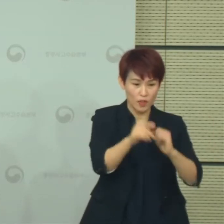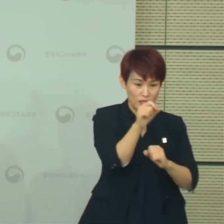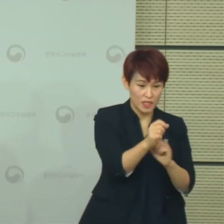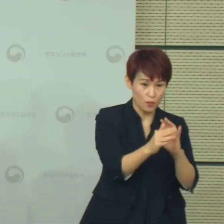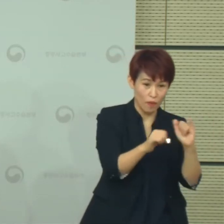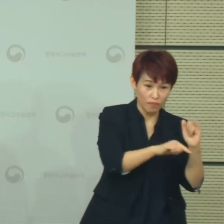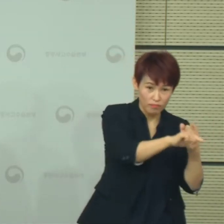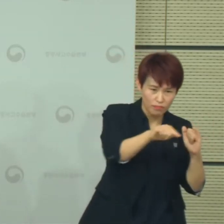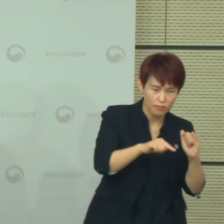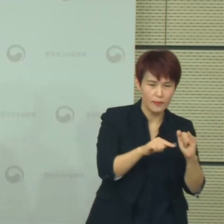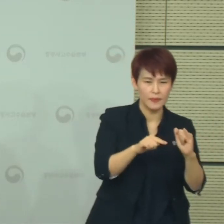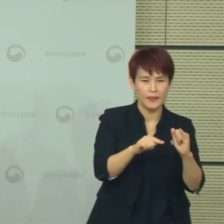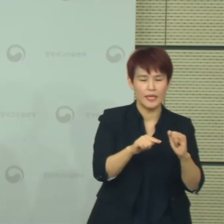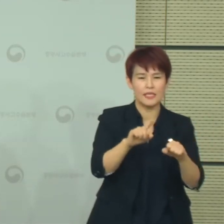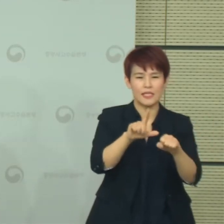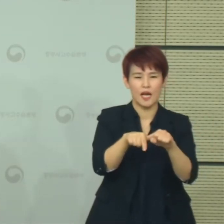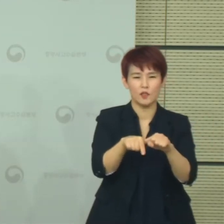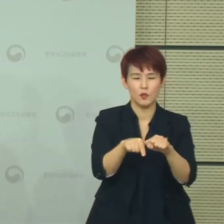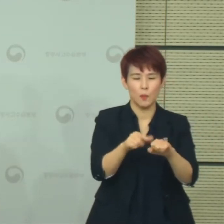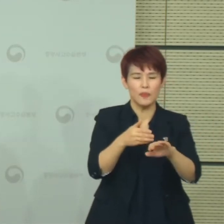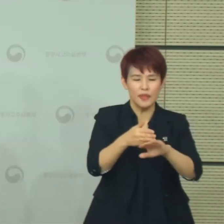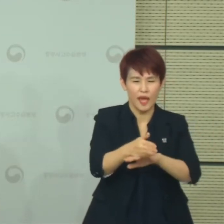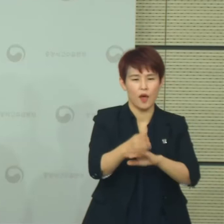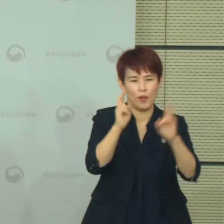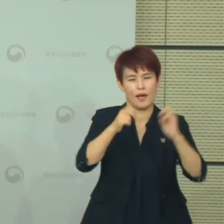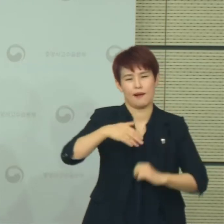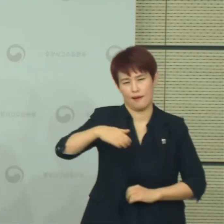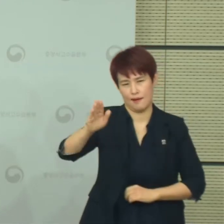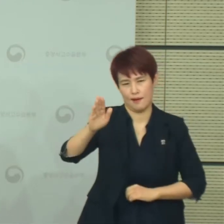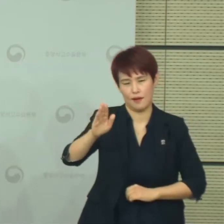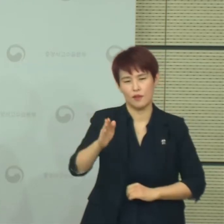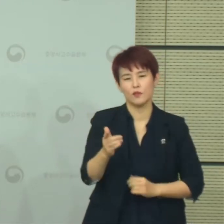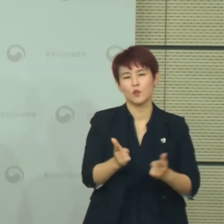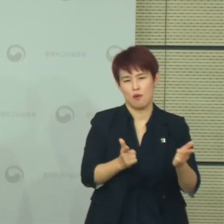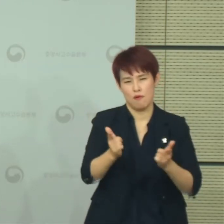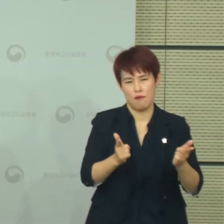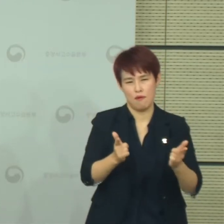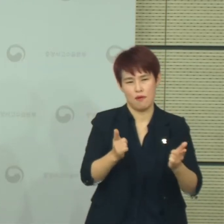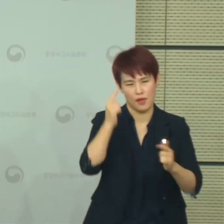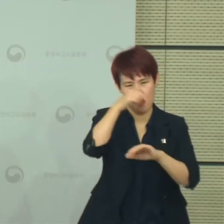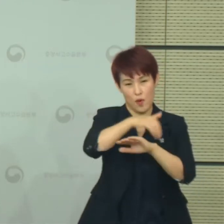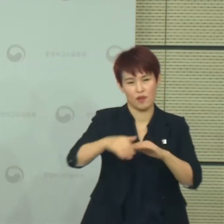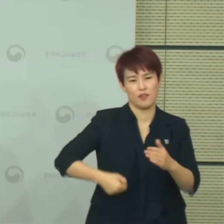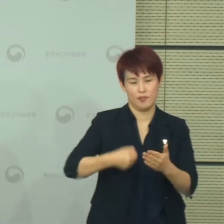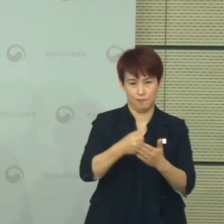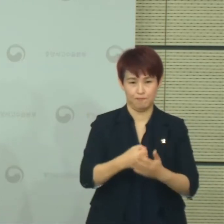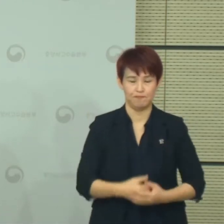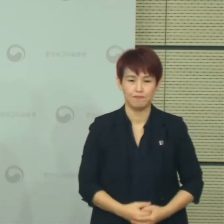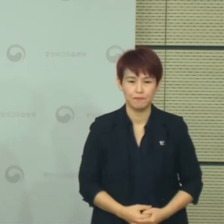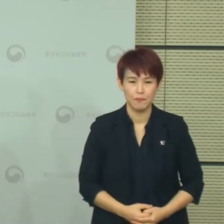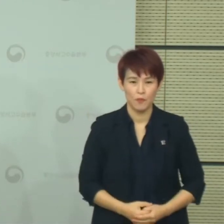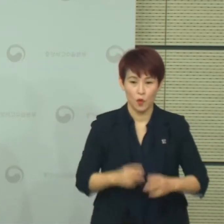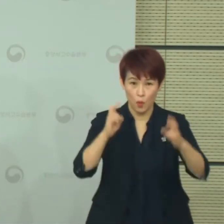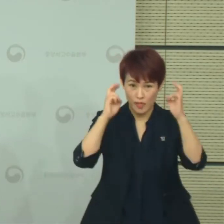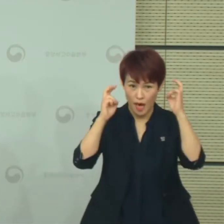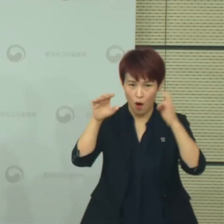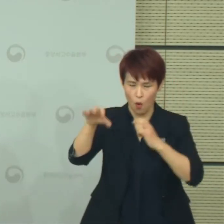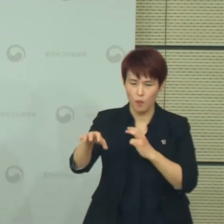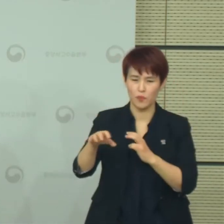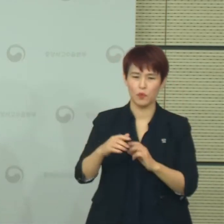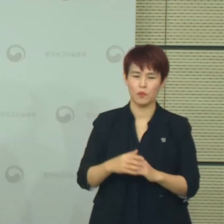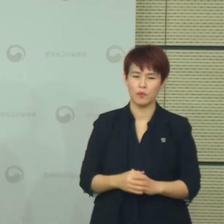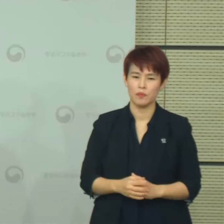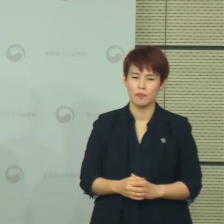직원의 시차 출퇴근제 등 유연 근무제를 적극 활용하기로 결정하였습니다. 기업 등의